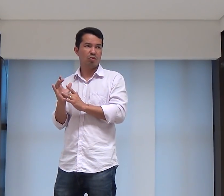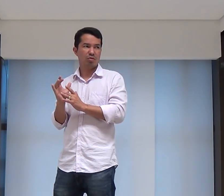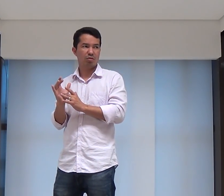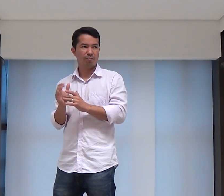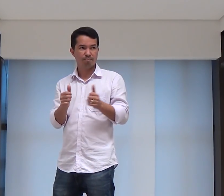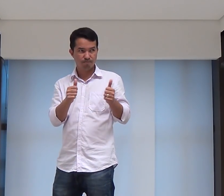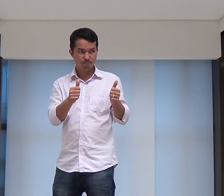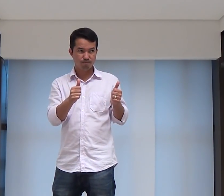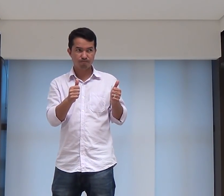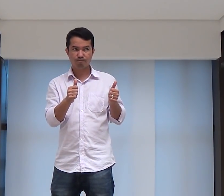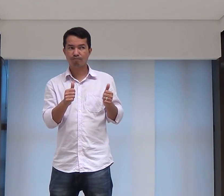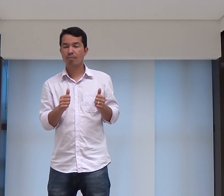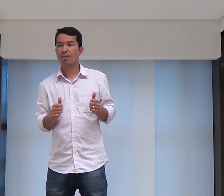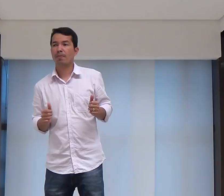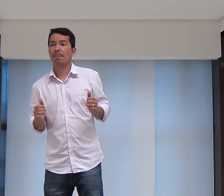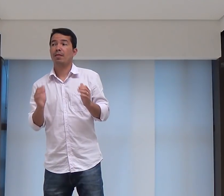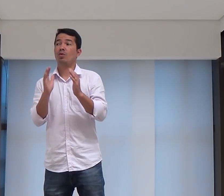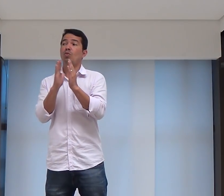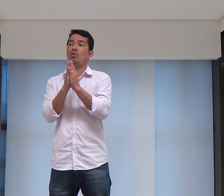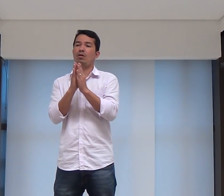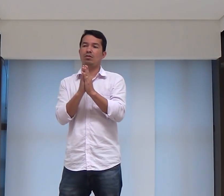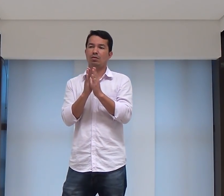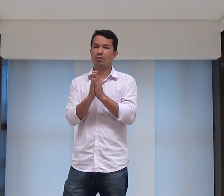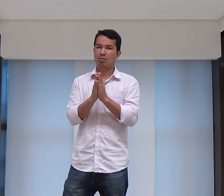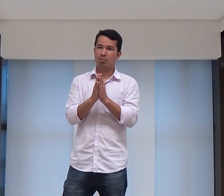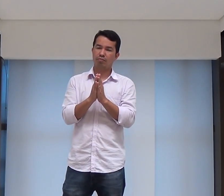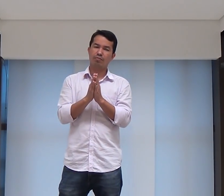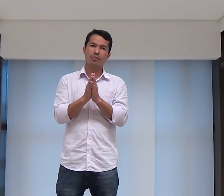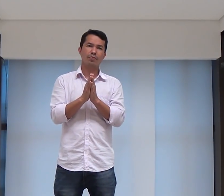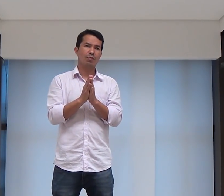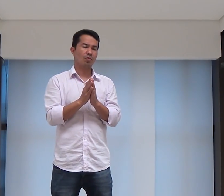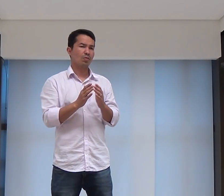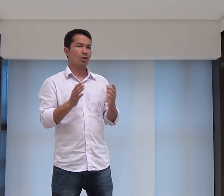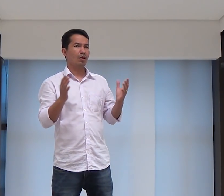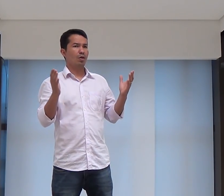Quando você quer ser igual a Jesus. Nós vamos orar